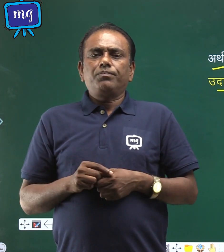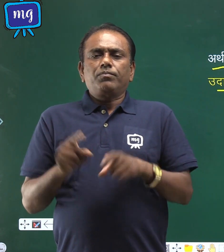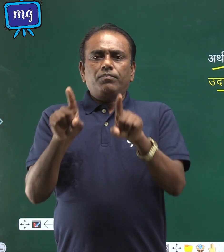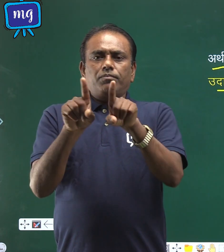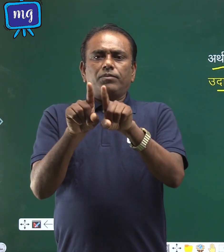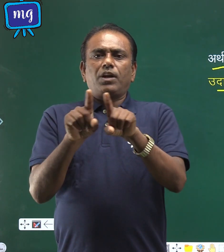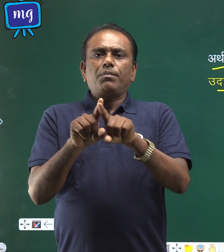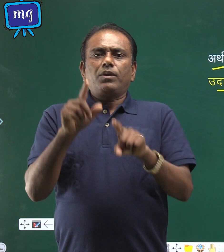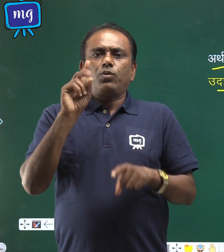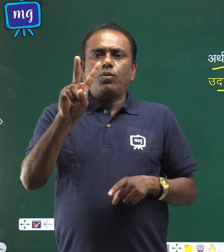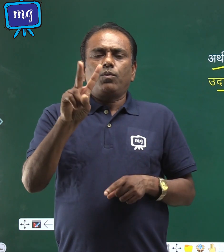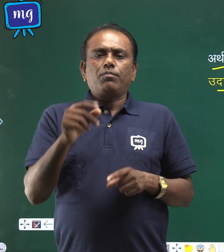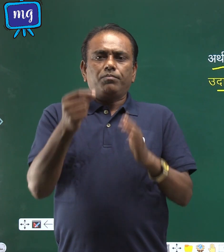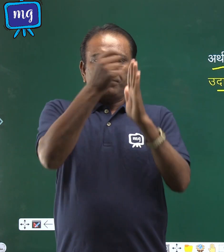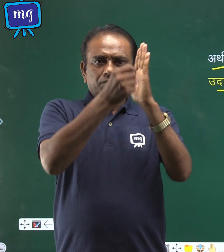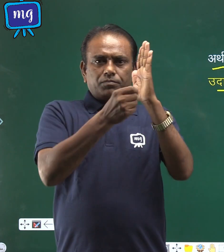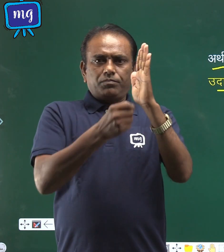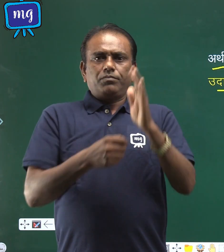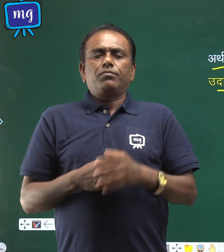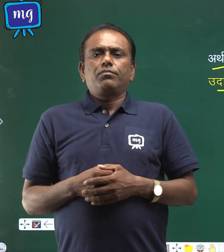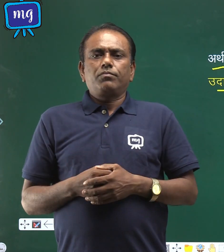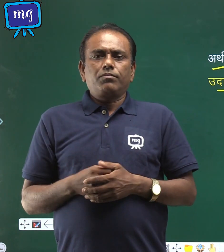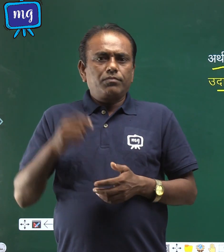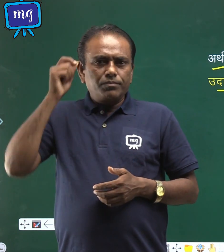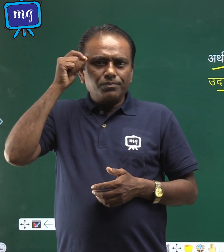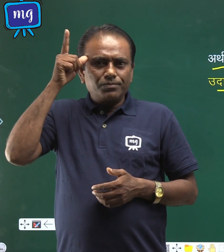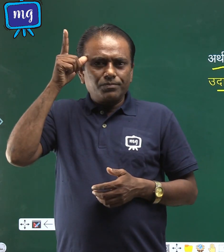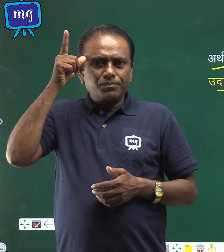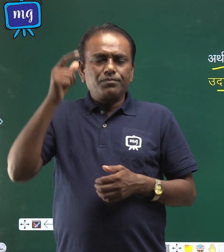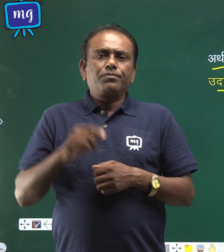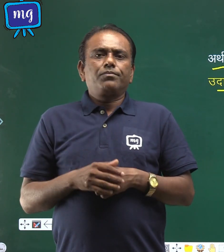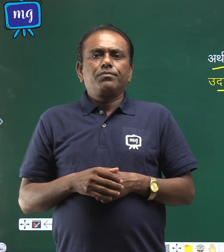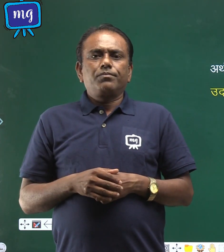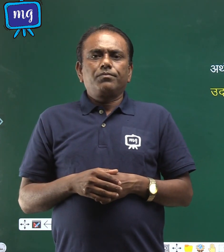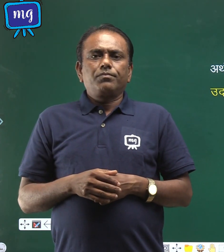2 लिख देंगे। समझ आ गया।